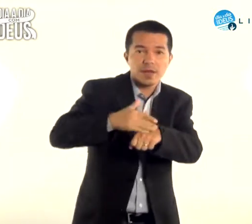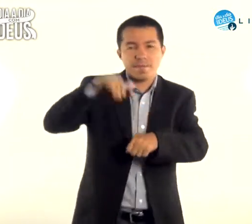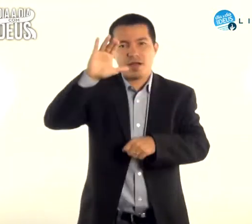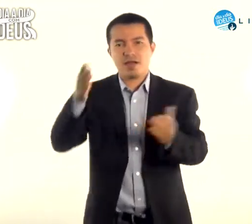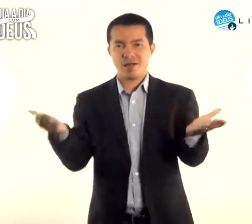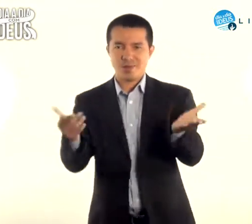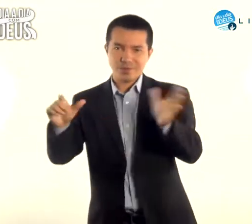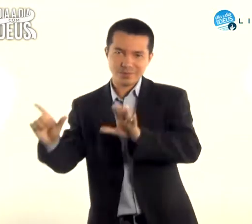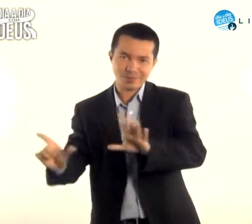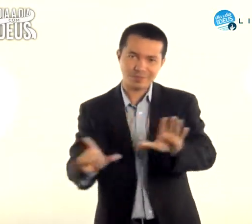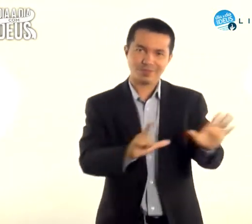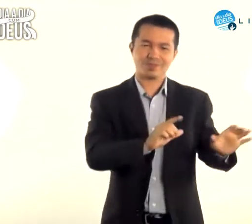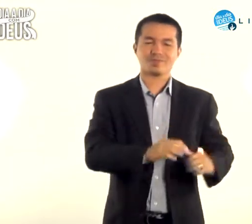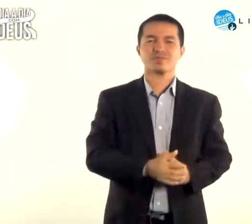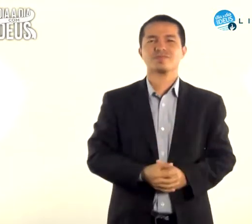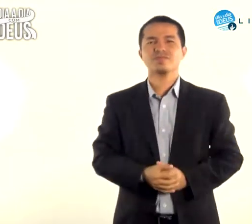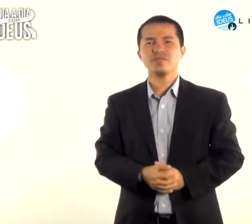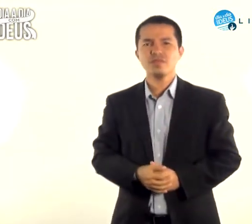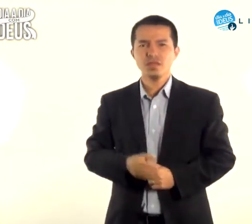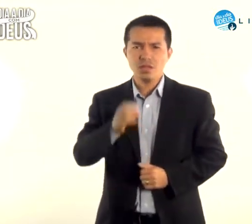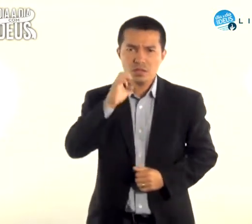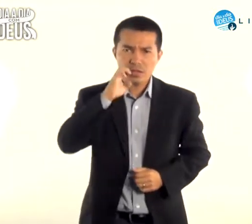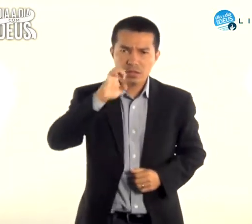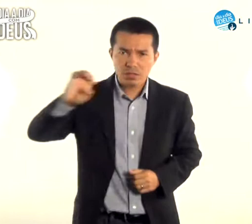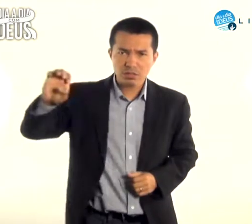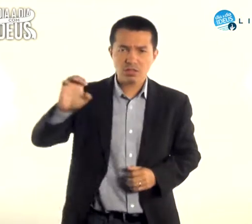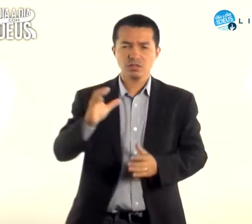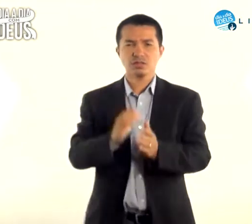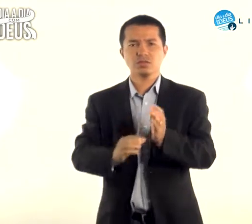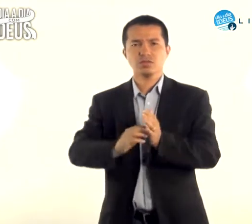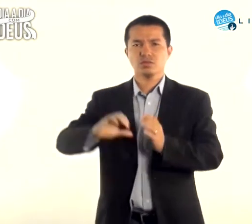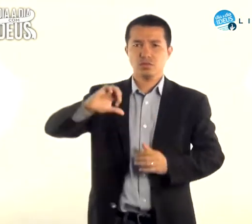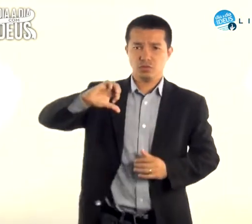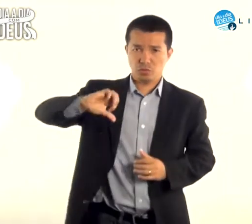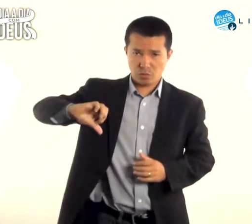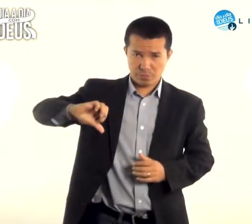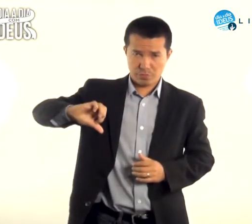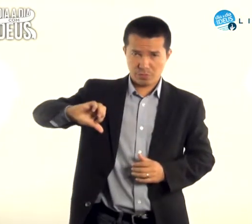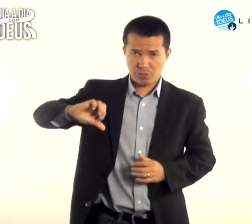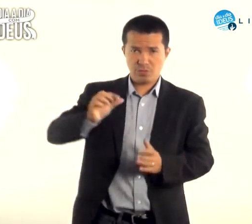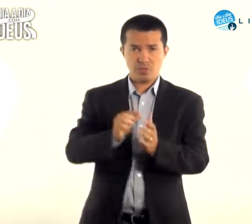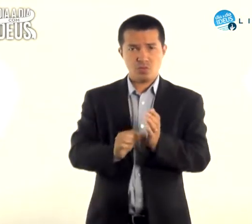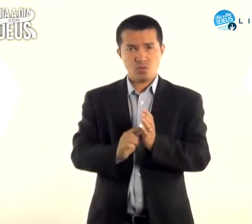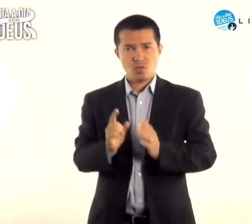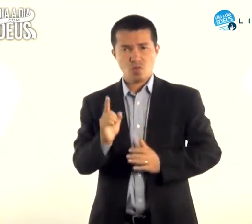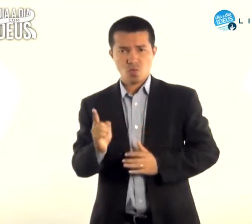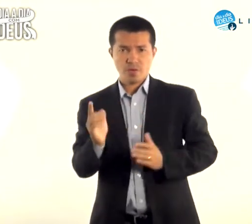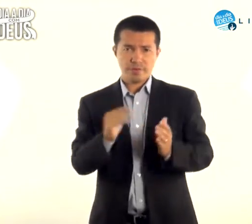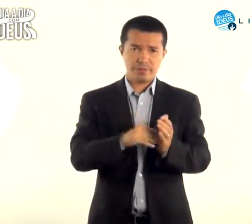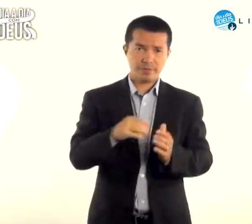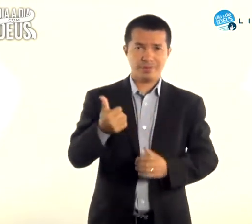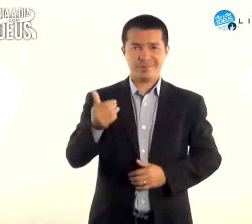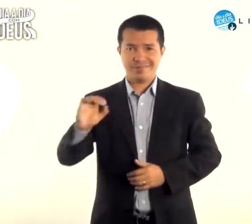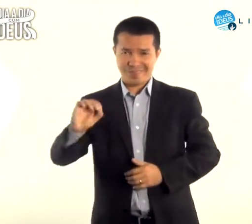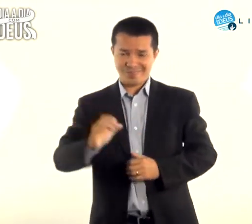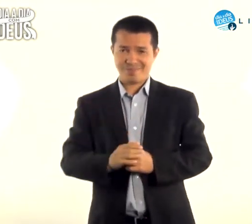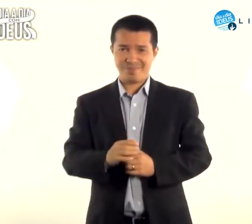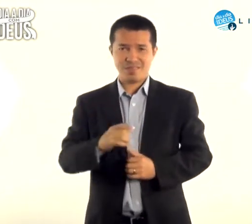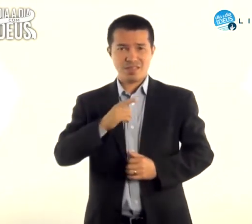em Eclesiastes capítulo 9, versículos de 1 a 10. Eclesiastes é um livro lá do Velho Testamento, um livro escrito por